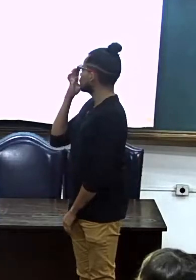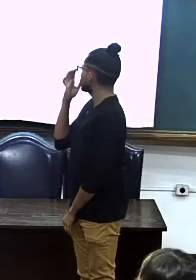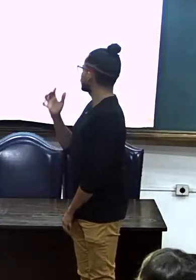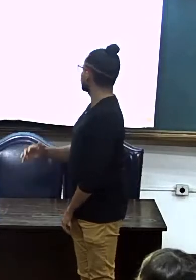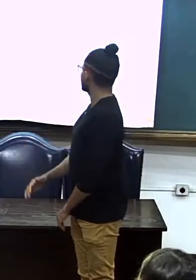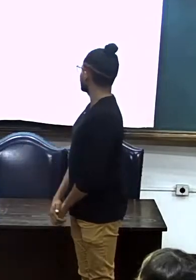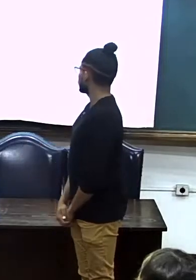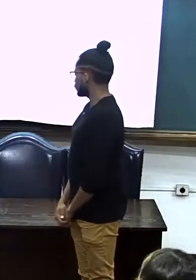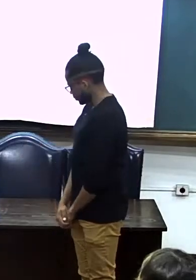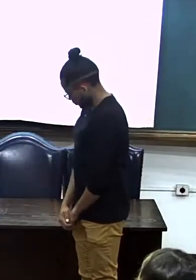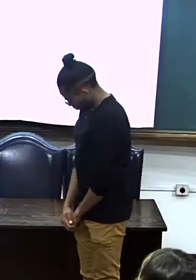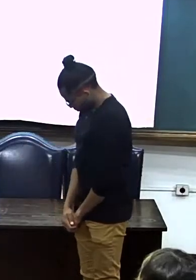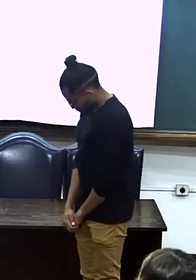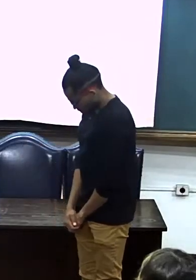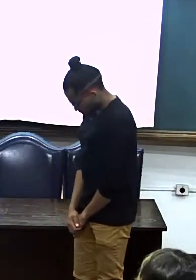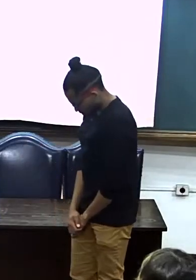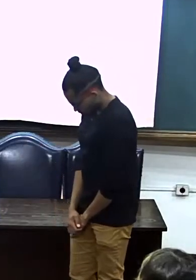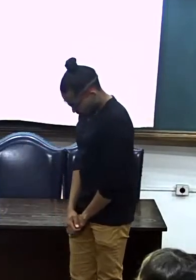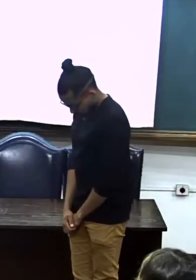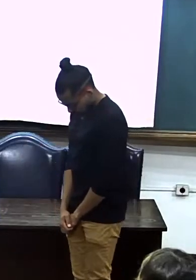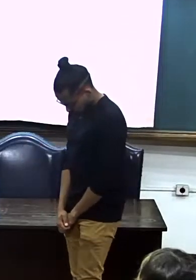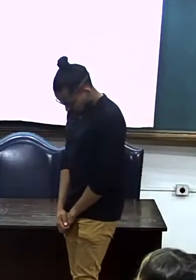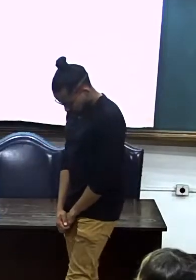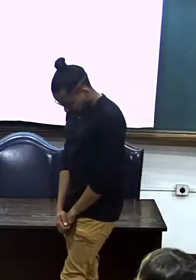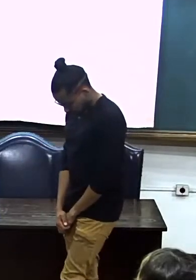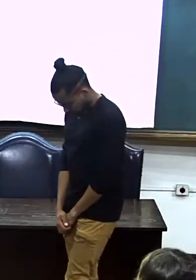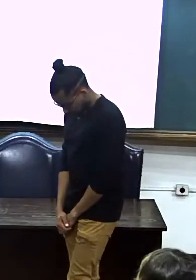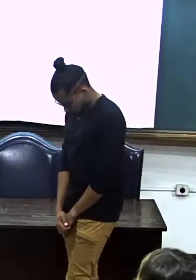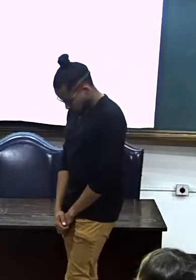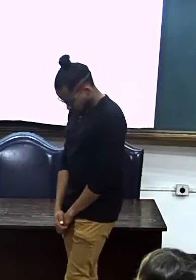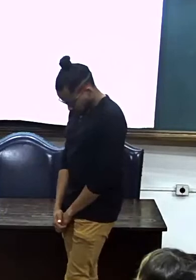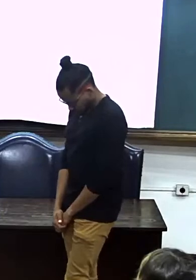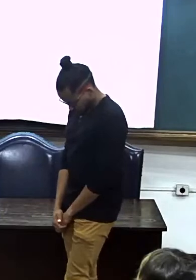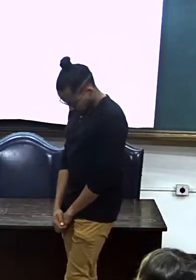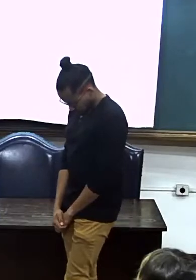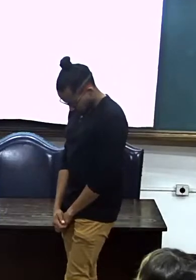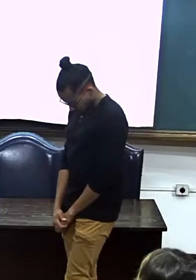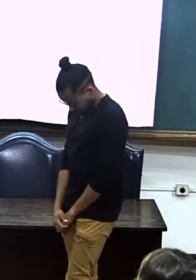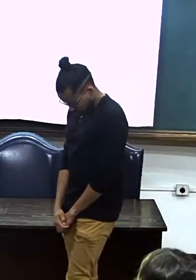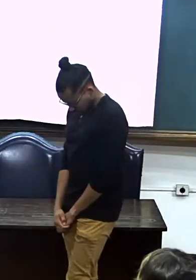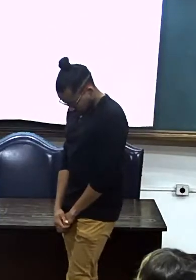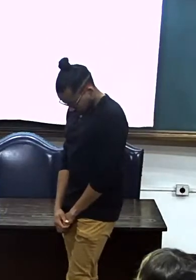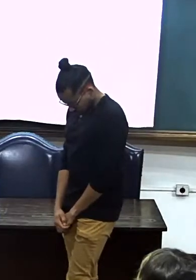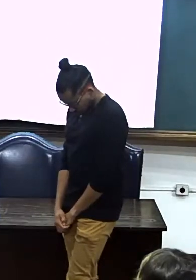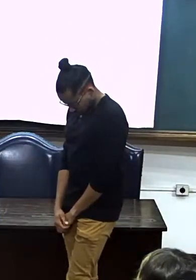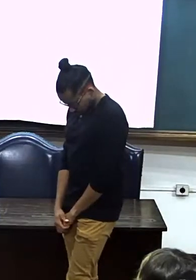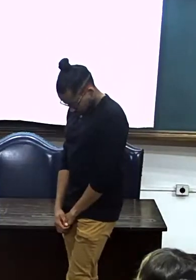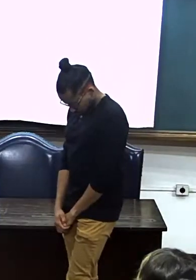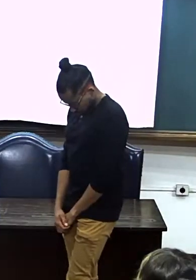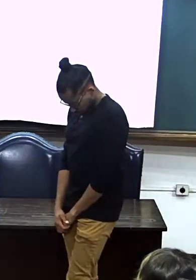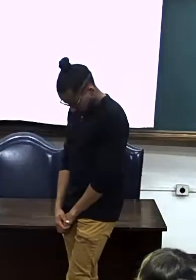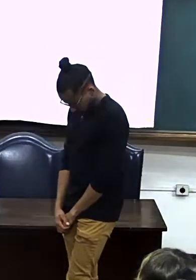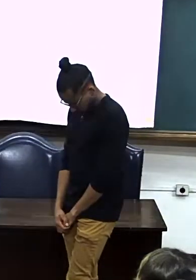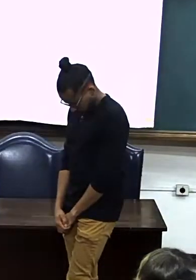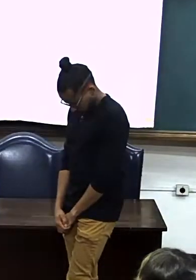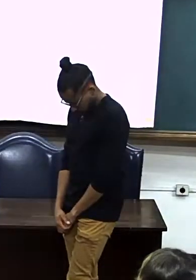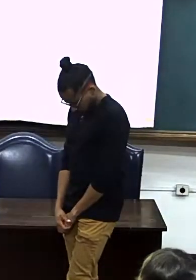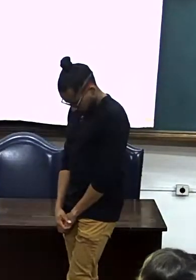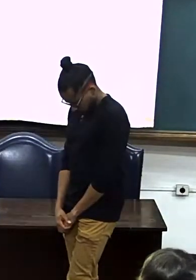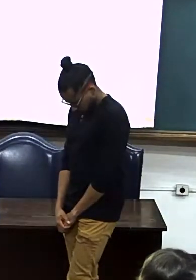magnitude silábica, informação de fronteira, margem silábica, F0. Depois a gente tem o